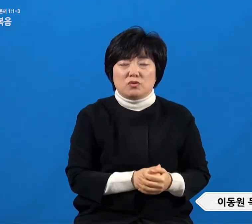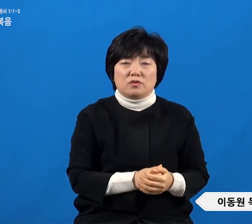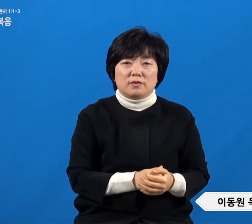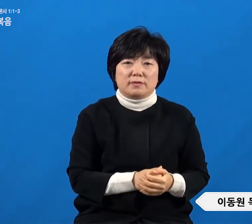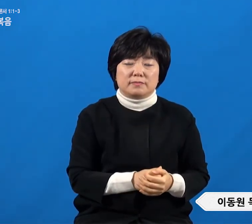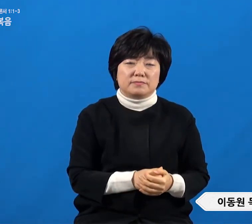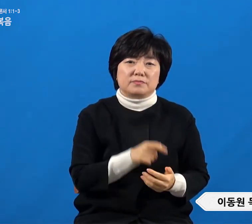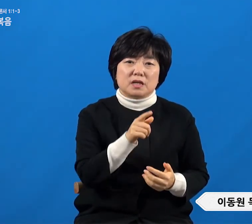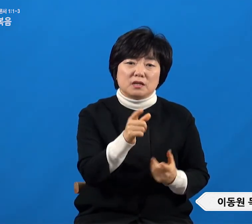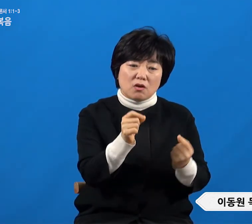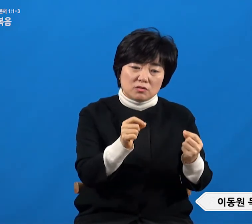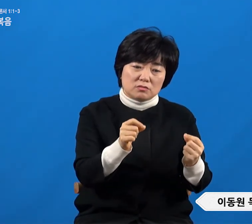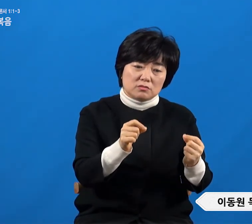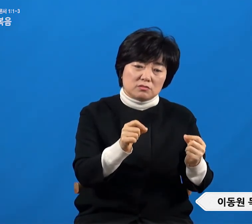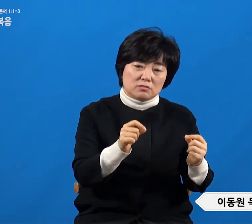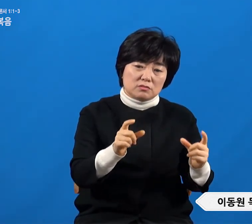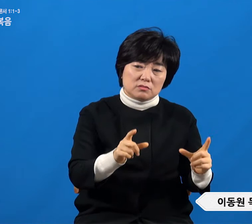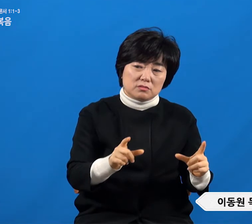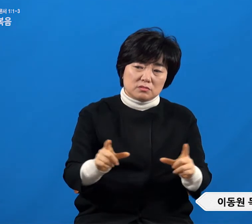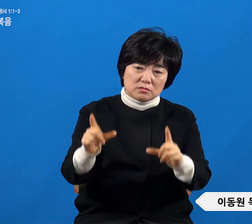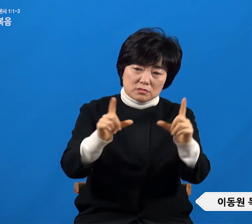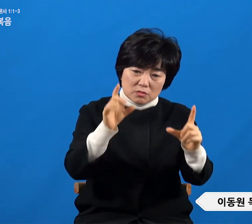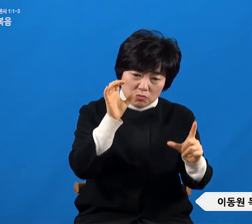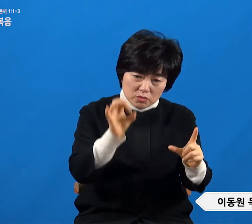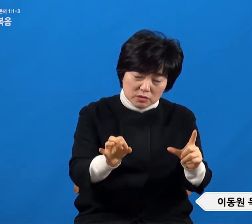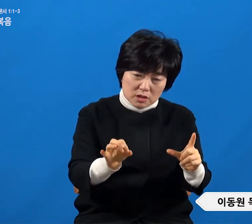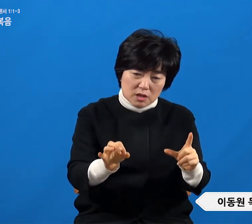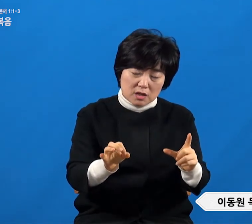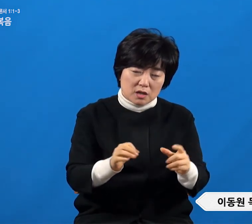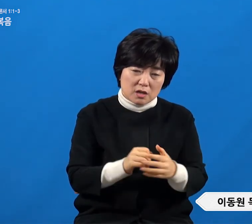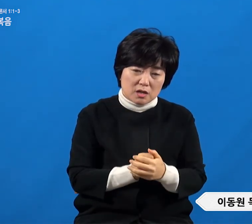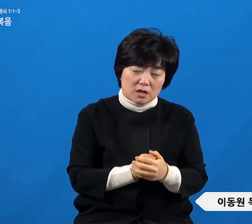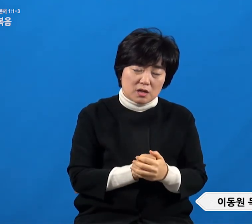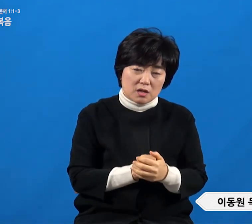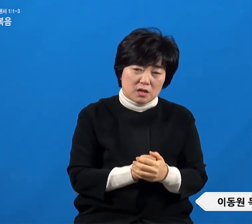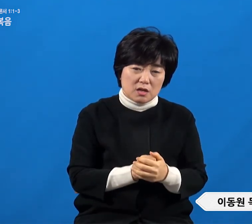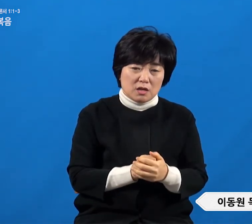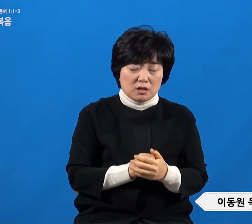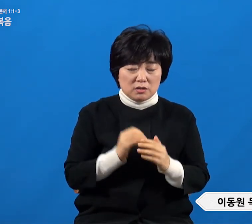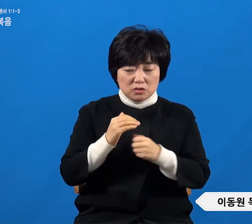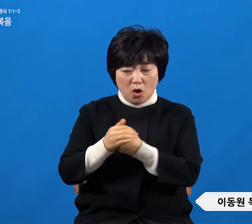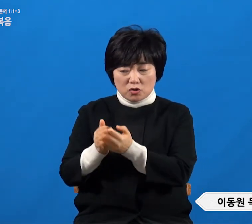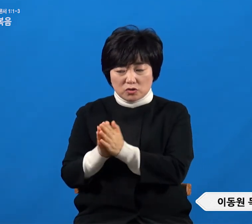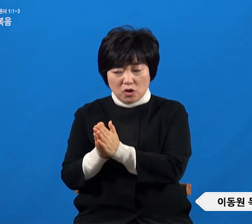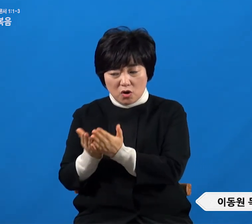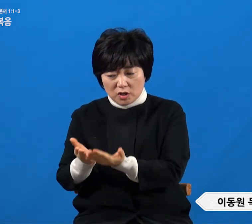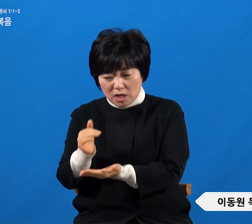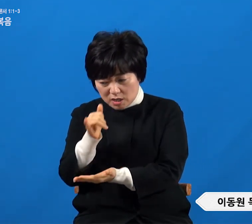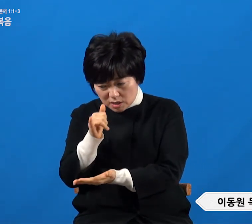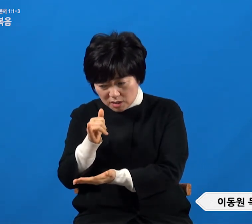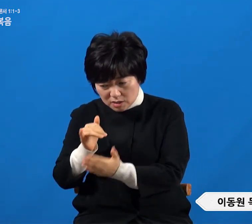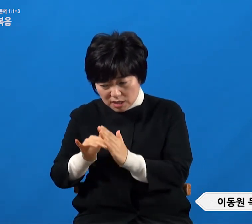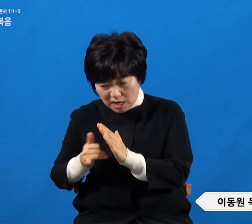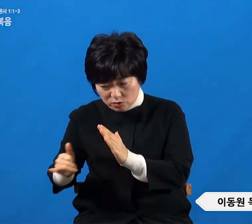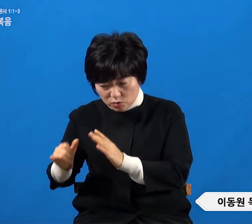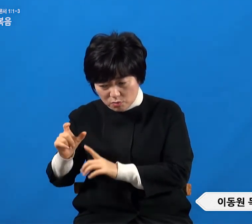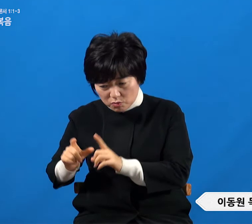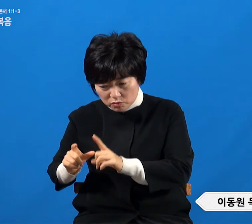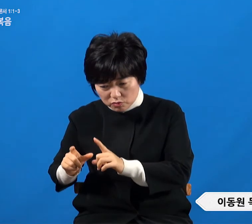그러면 이런 세대에서 이런 세대를 향해서 우리는 더 이상 성경적 가정에 대한 기대를 다 접어야만